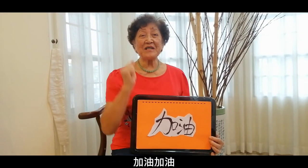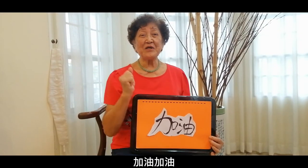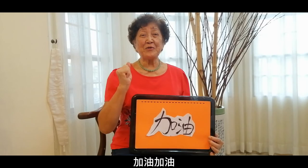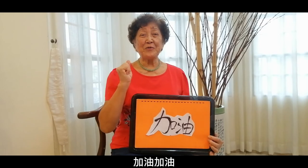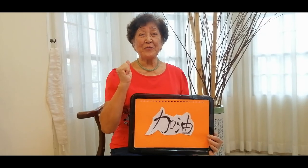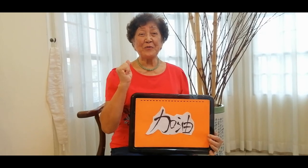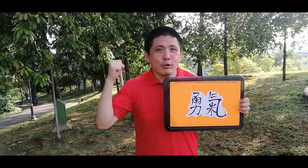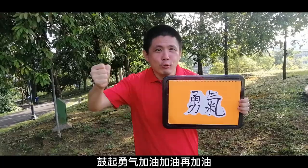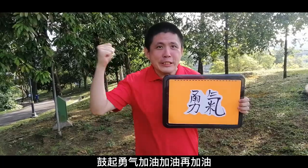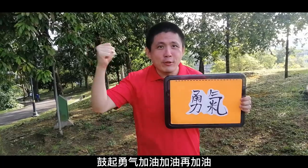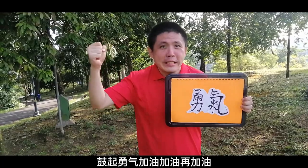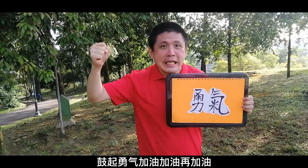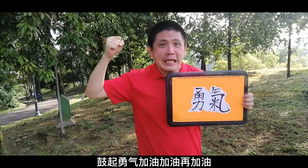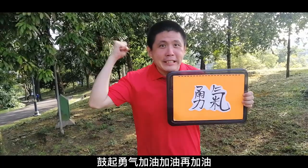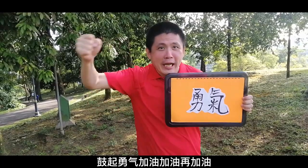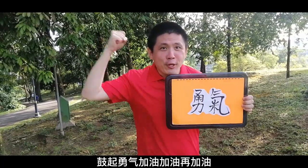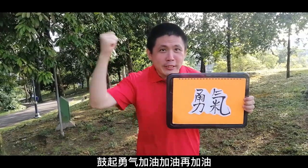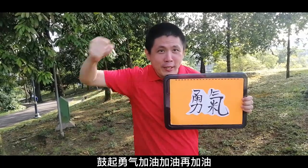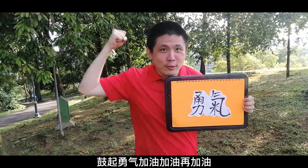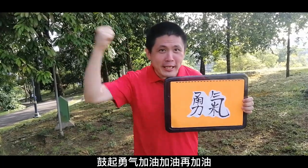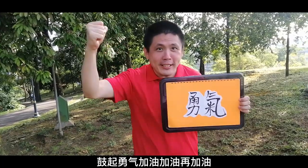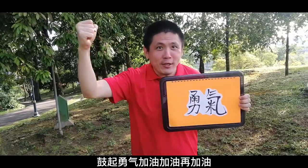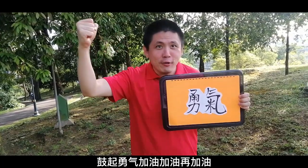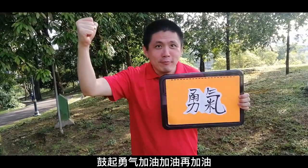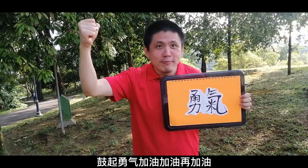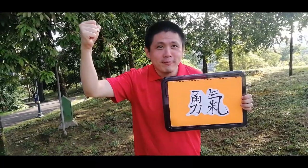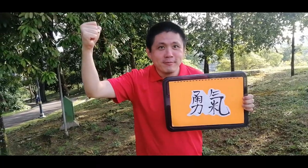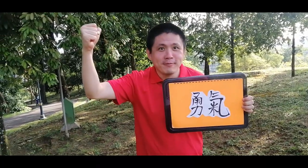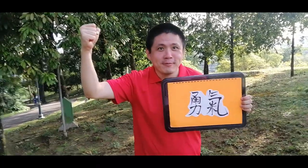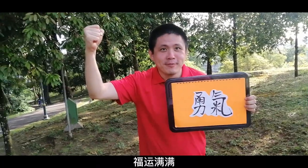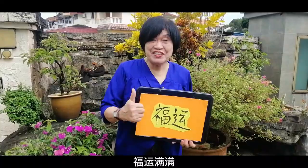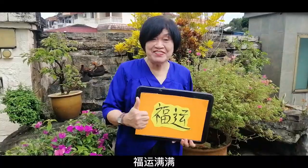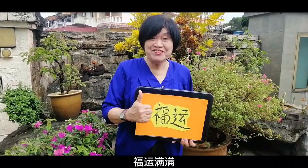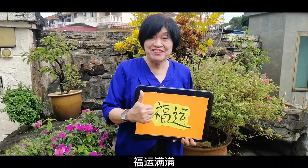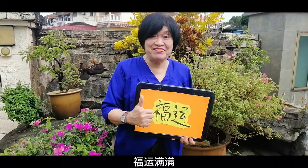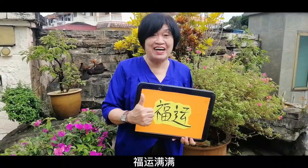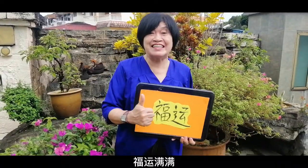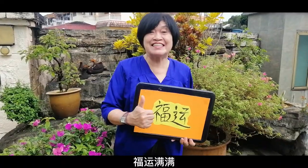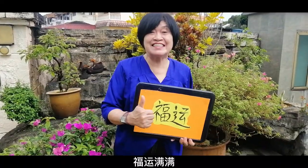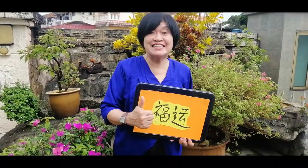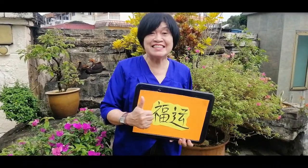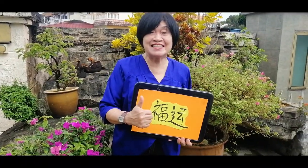油， 鼓起勇气，加油加油再加油， 福运满满。